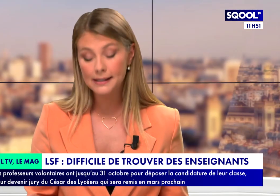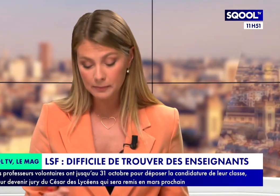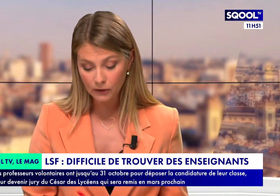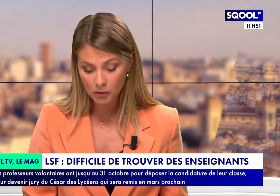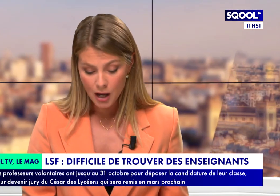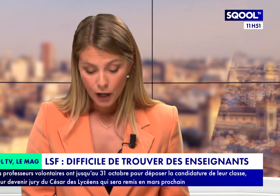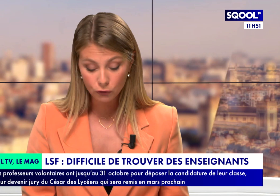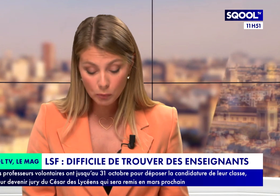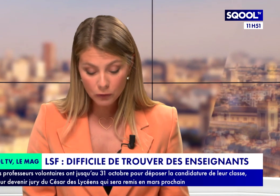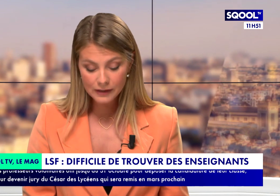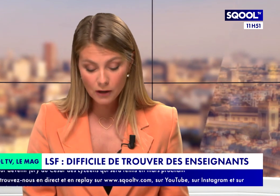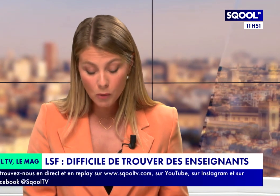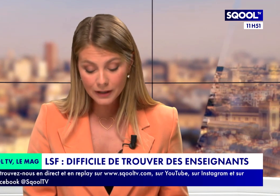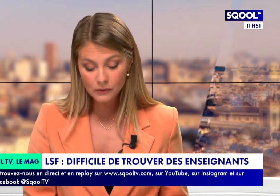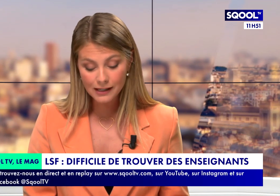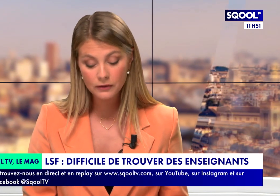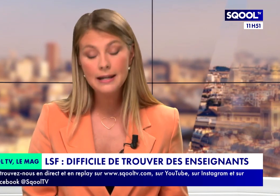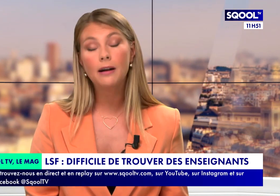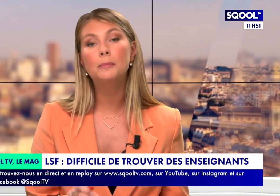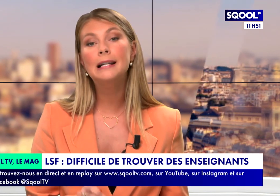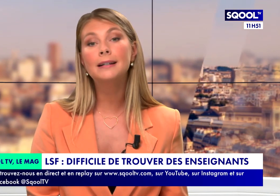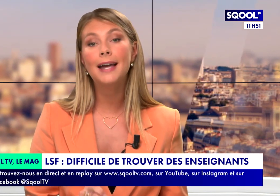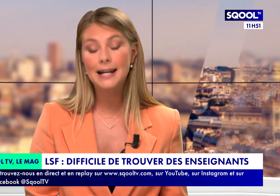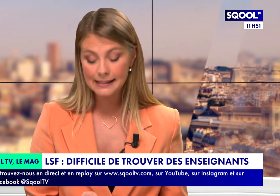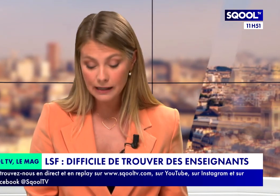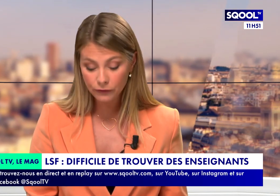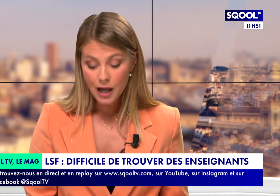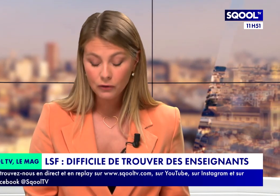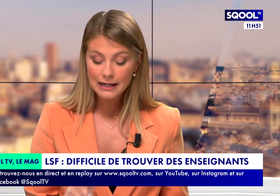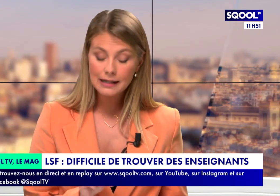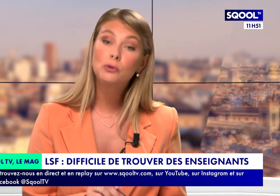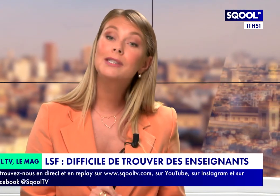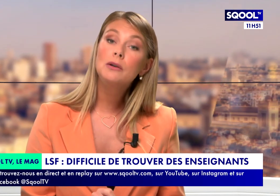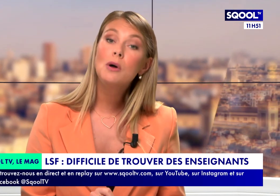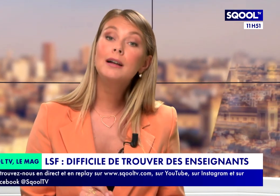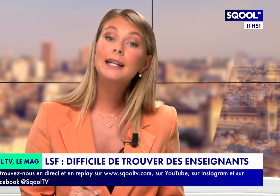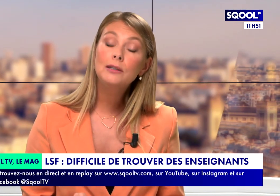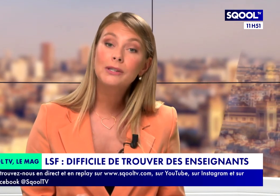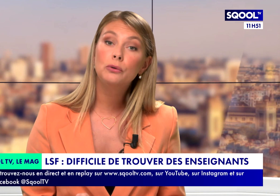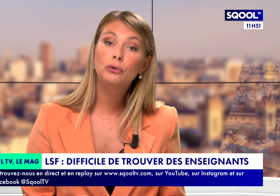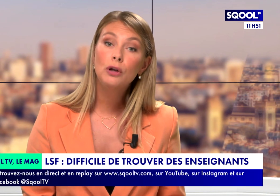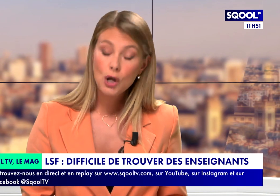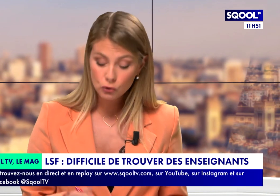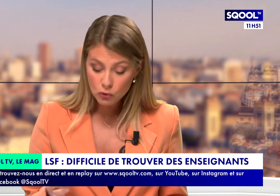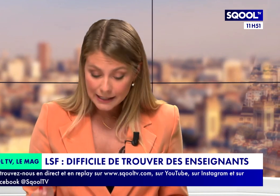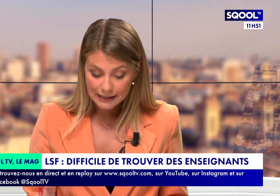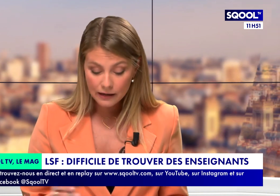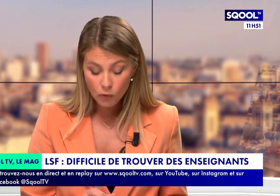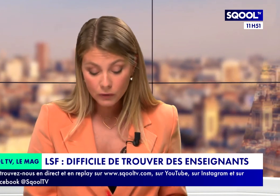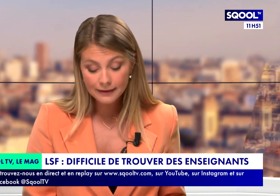septembre, deux professeurs manquaient dans cette filière bilingue LSF dans les classes de CE1 et de CE2. Du coup, les élèves ont été